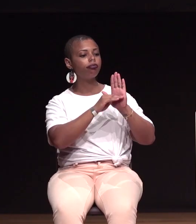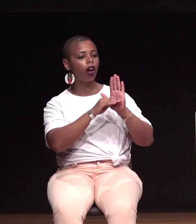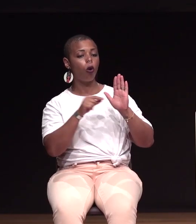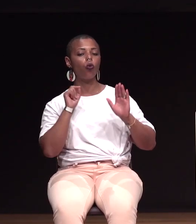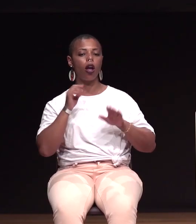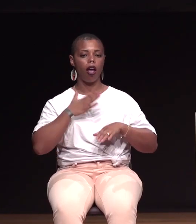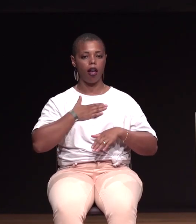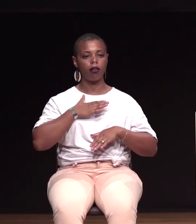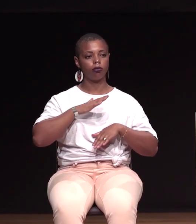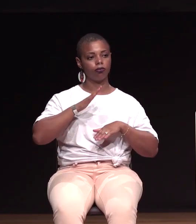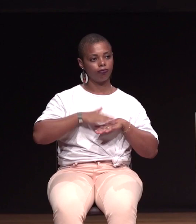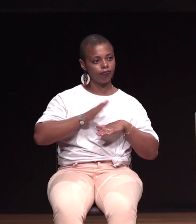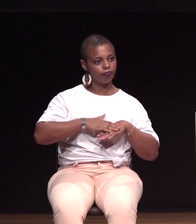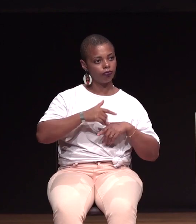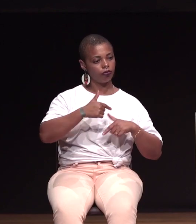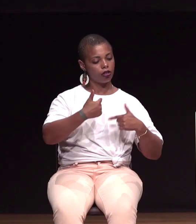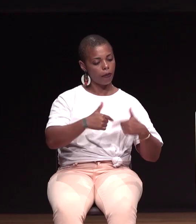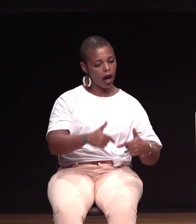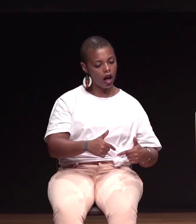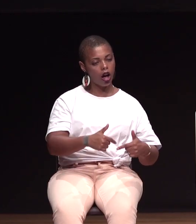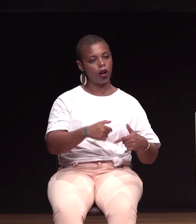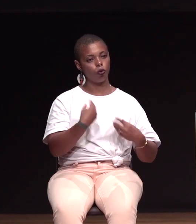faço, daquilo que eu produzo.